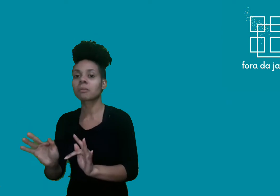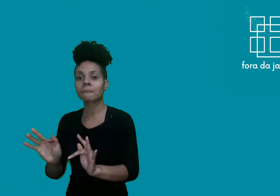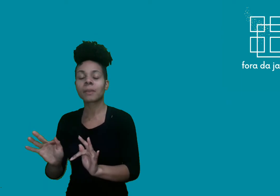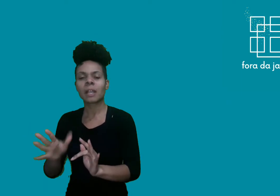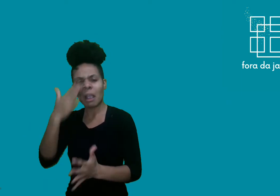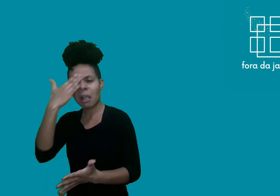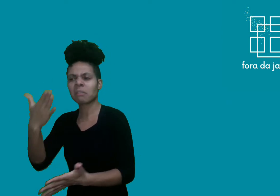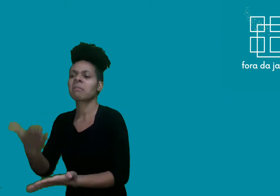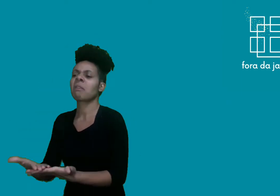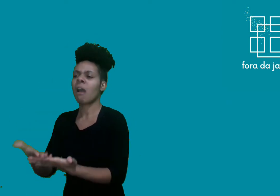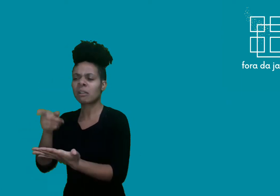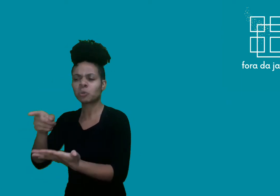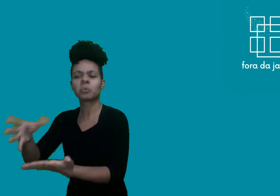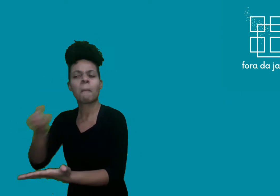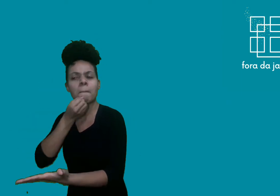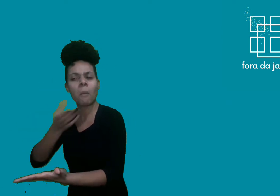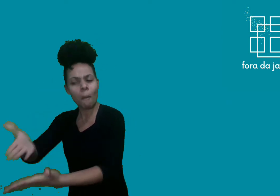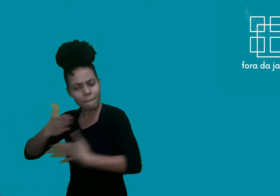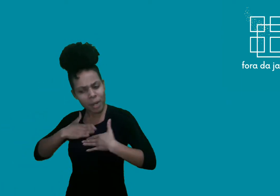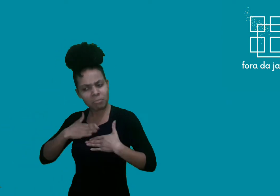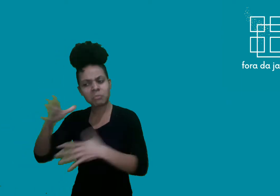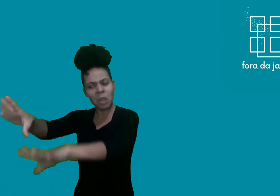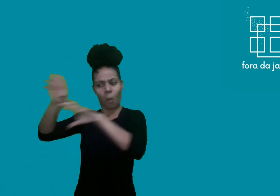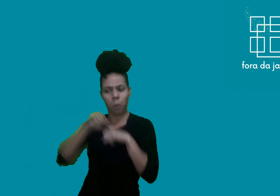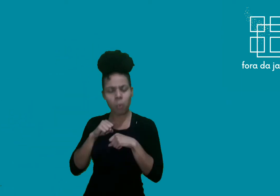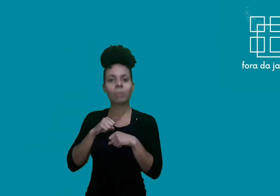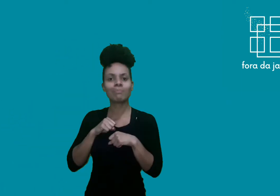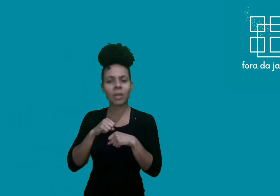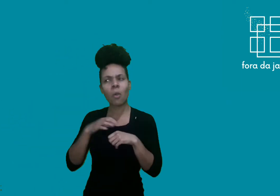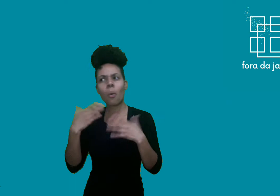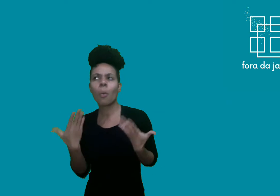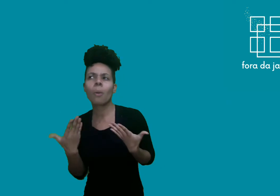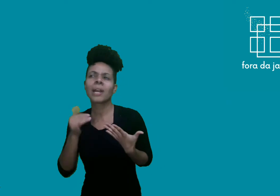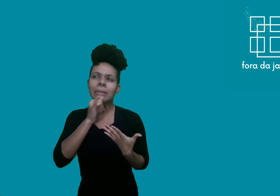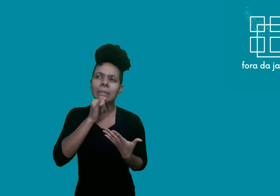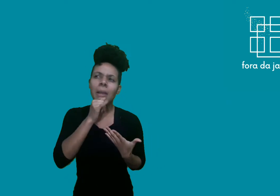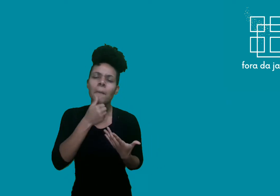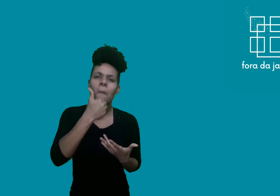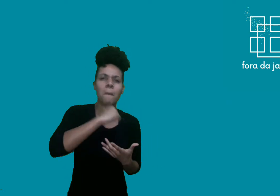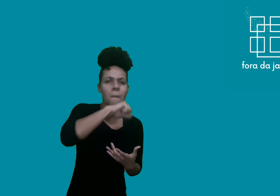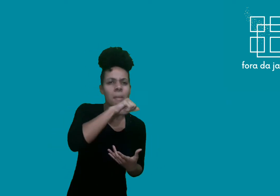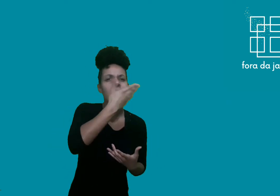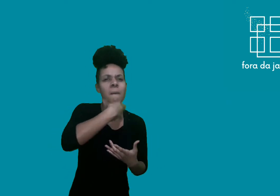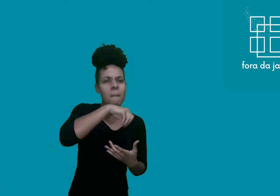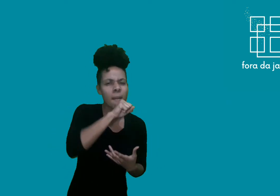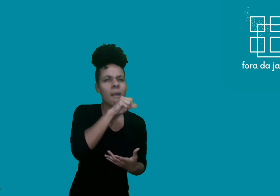deve escolher, porque senão a gente não vai ser completo, não vai ter essa satisfação, né? Quando você